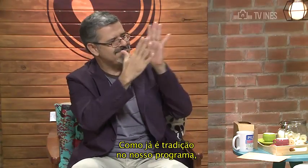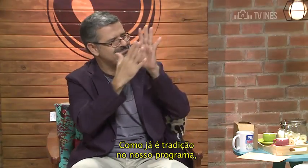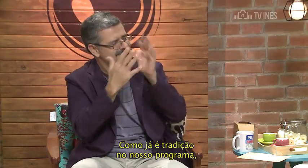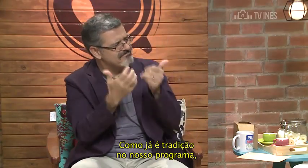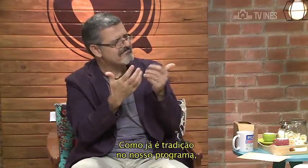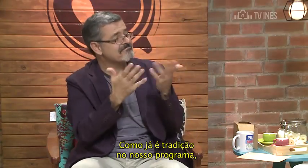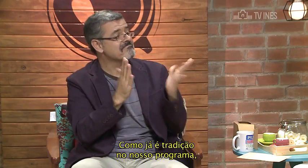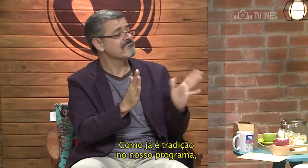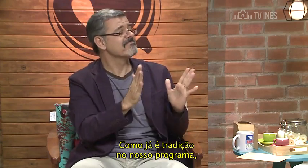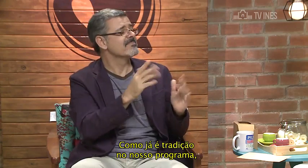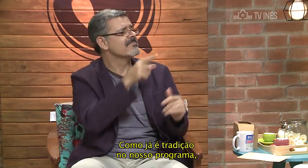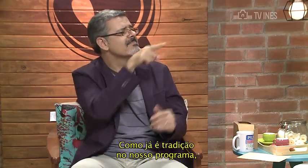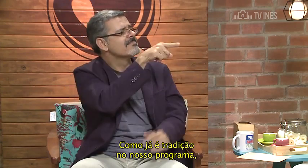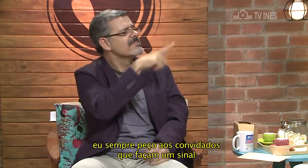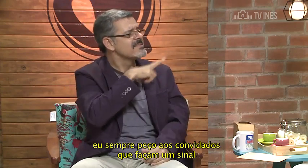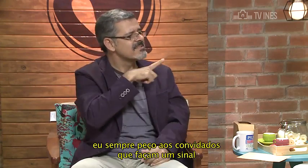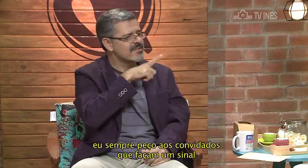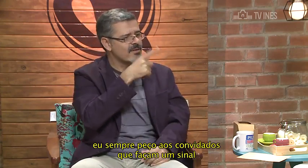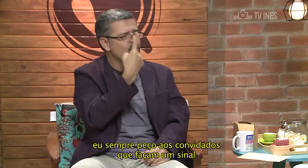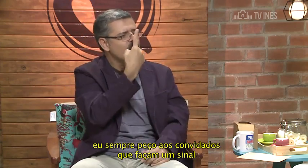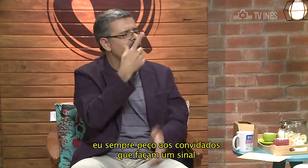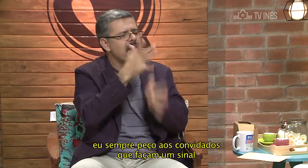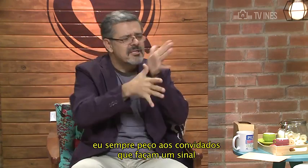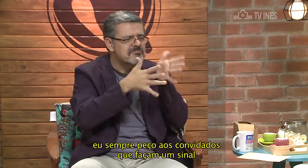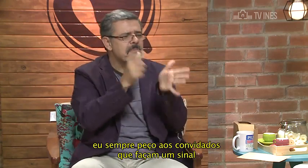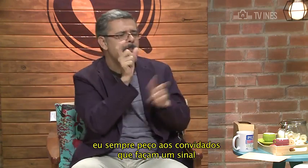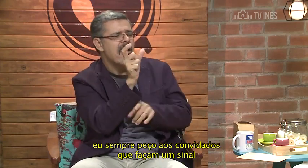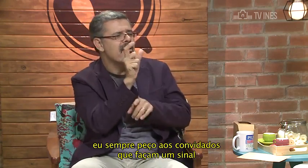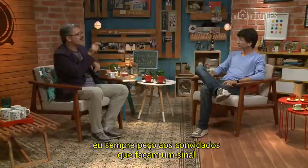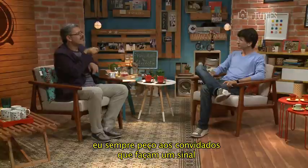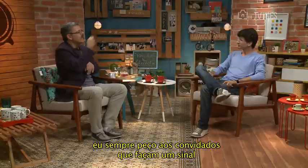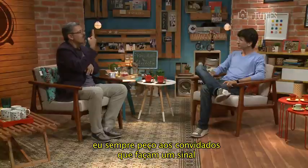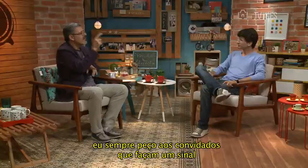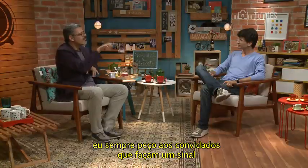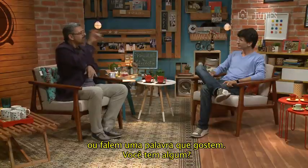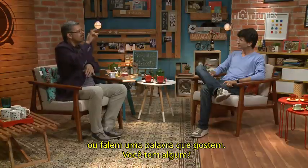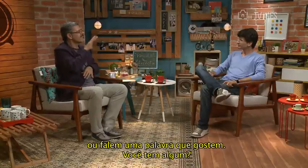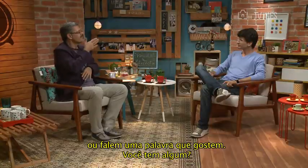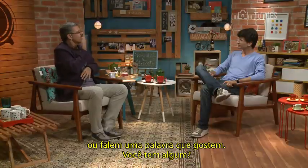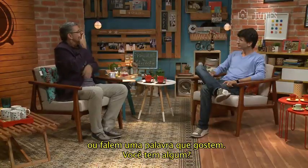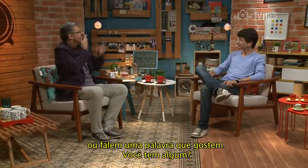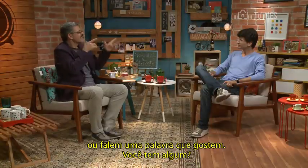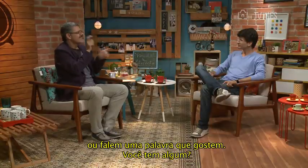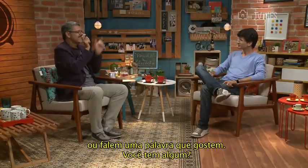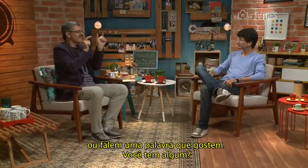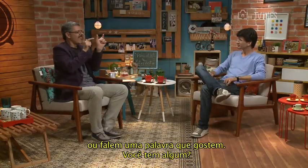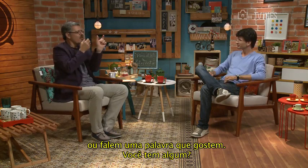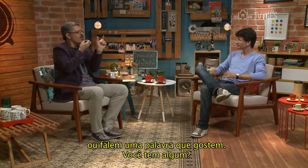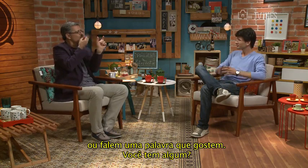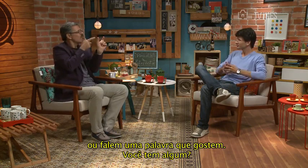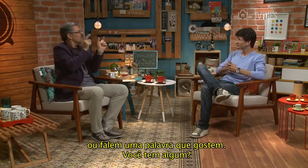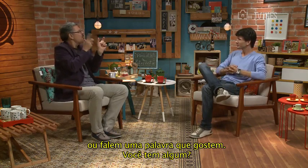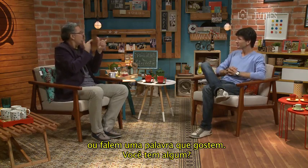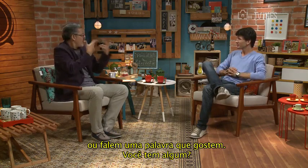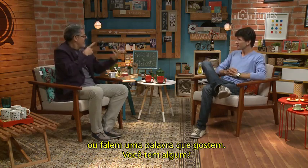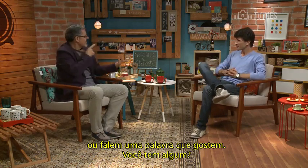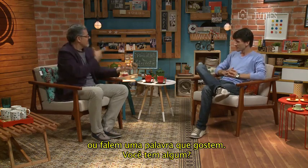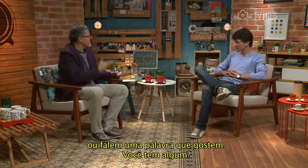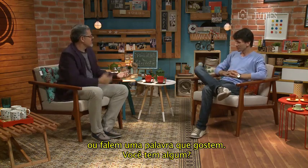no nosso programa Eu sempre peço aos convidados que façam um sinal ou falem uma palavra que gostem Você tem